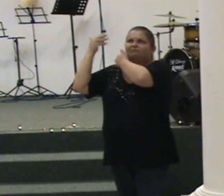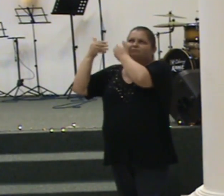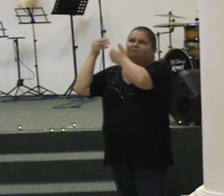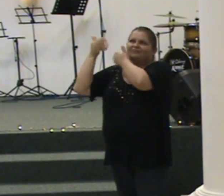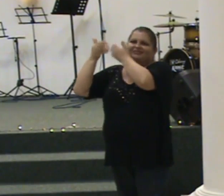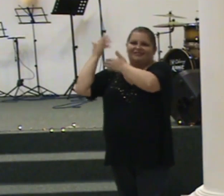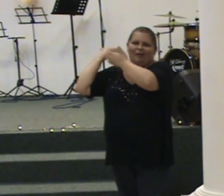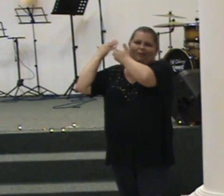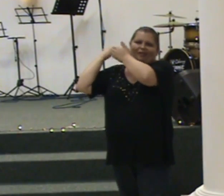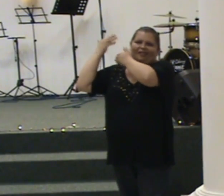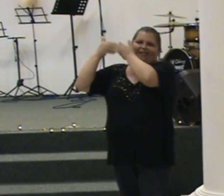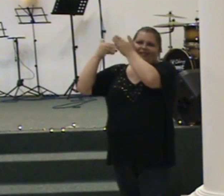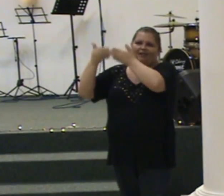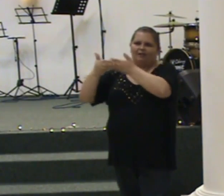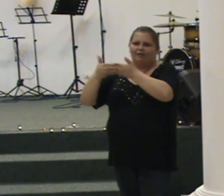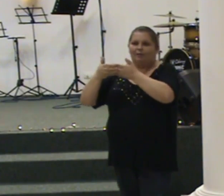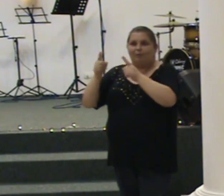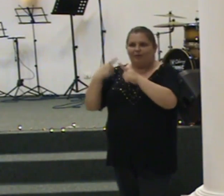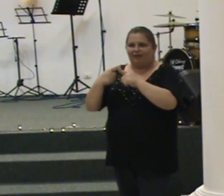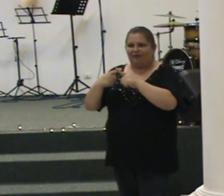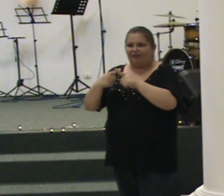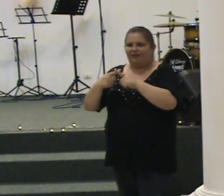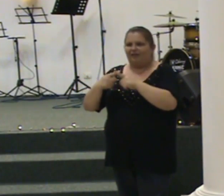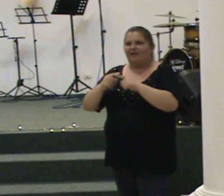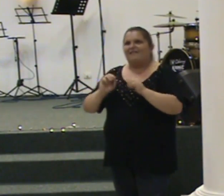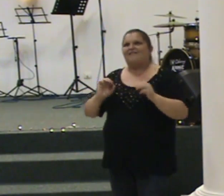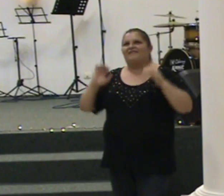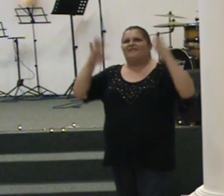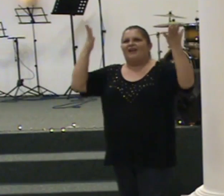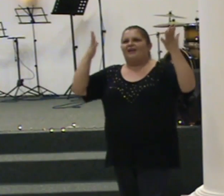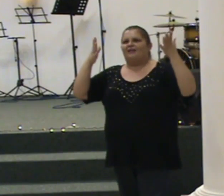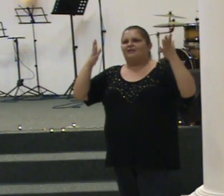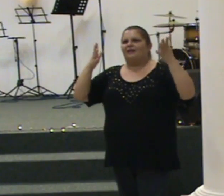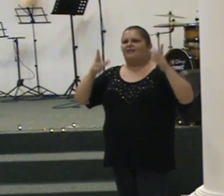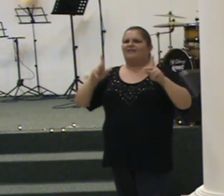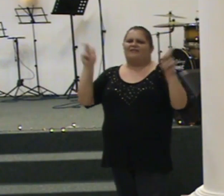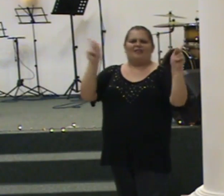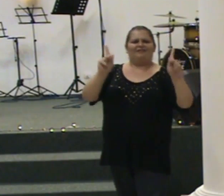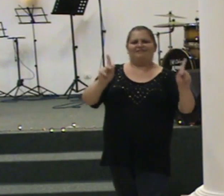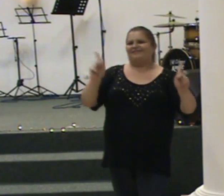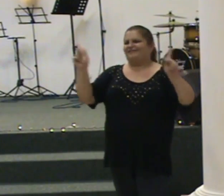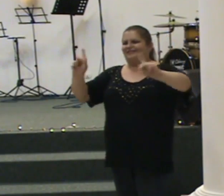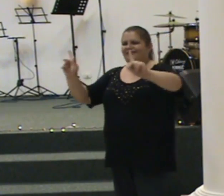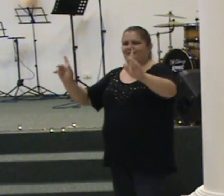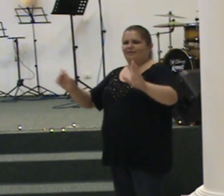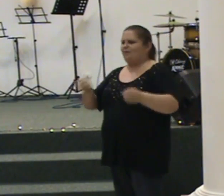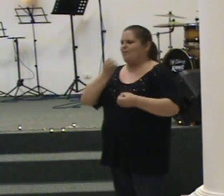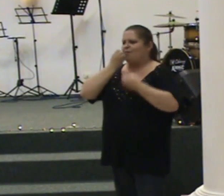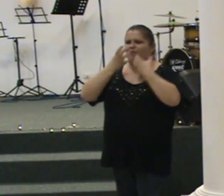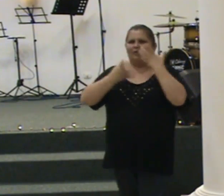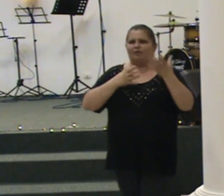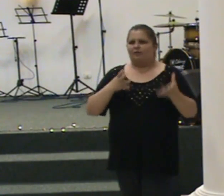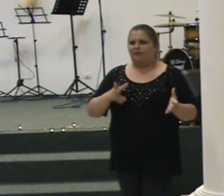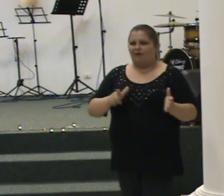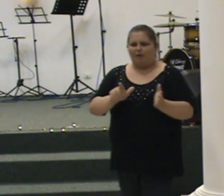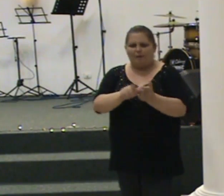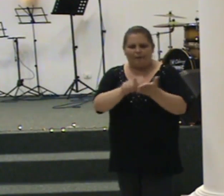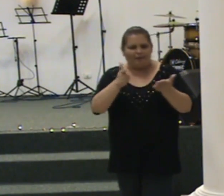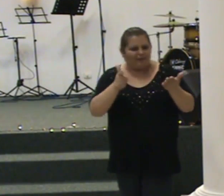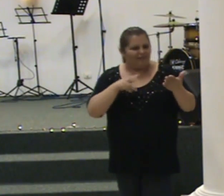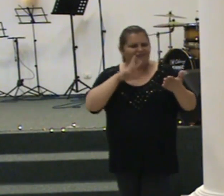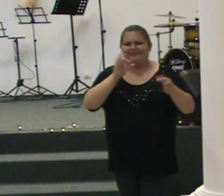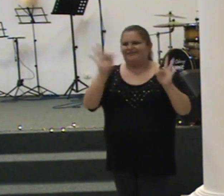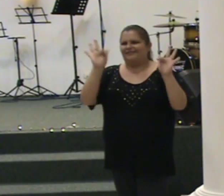diversas maneiras. É uma época festiva, todo mundo dizem boas festas, né? Se você vê os cartões